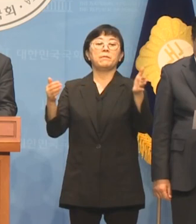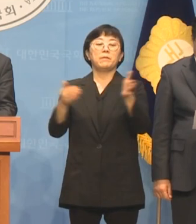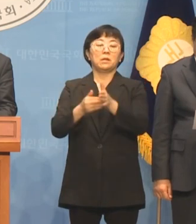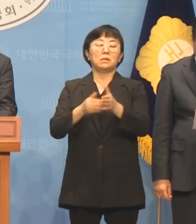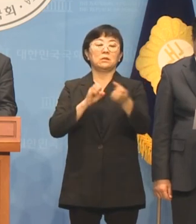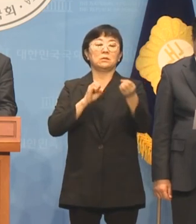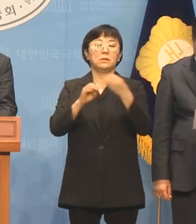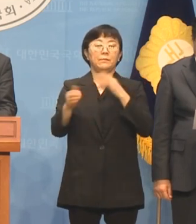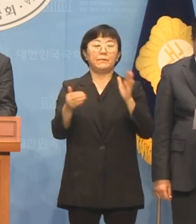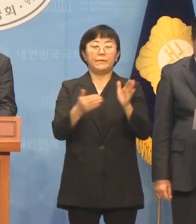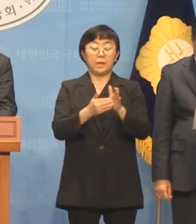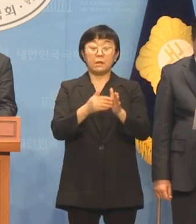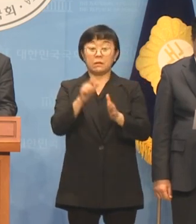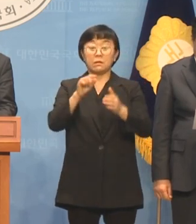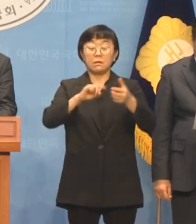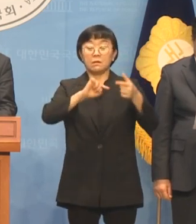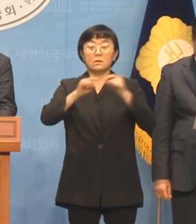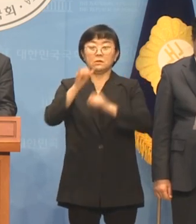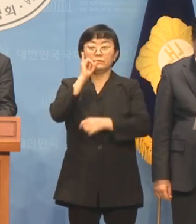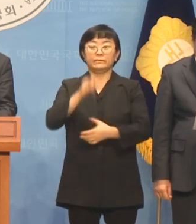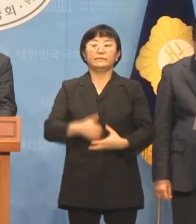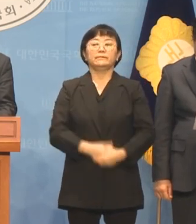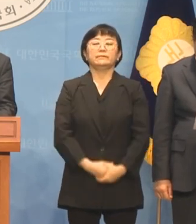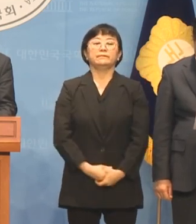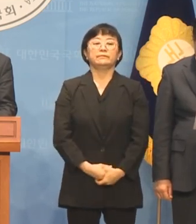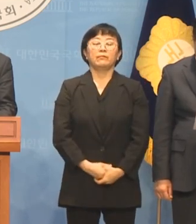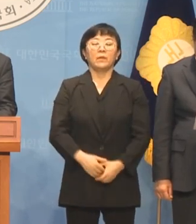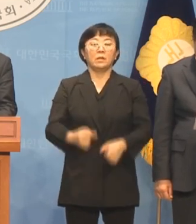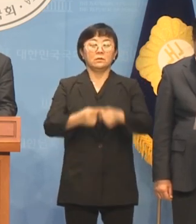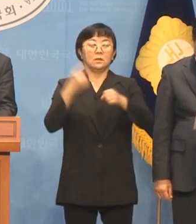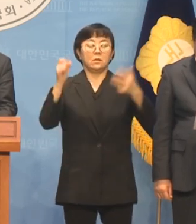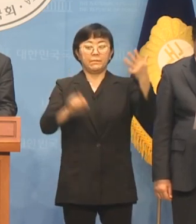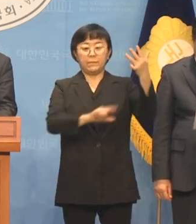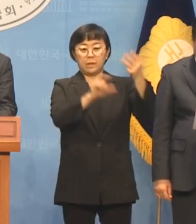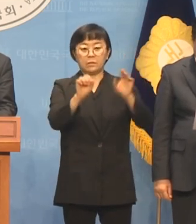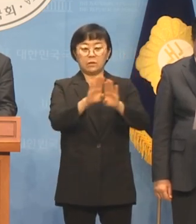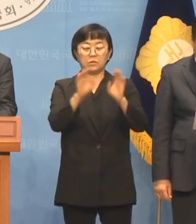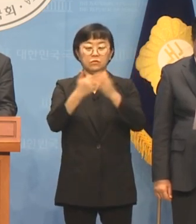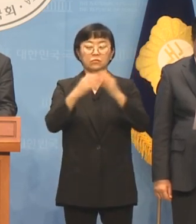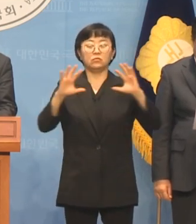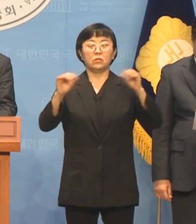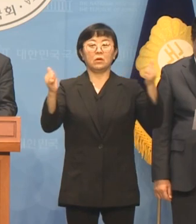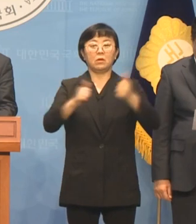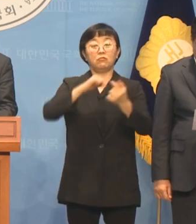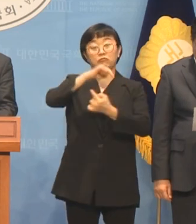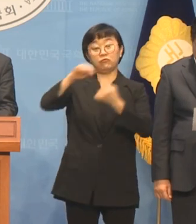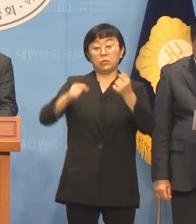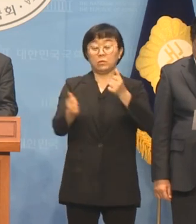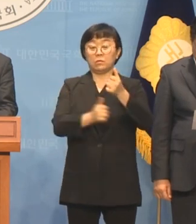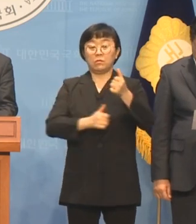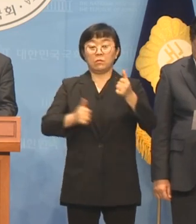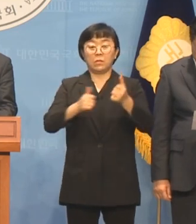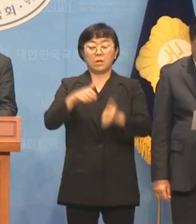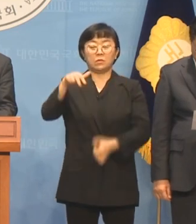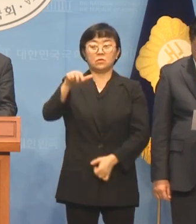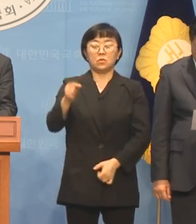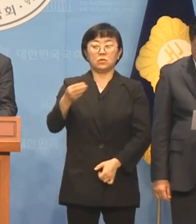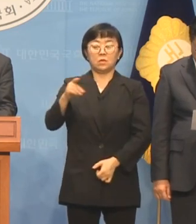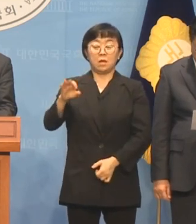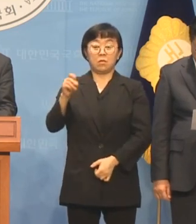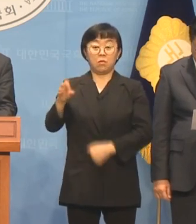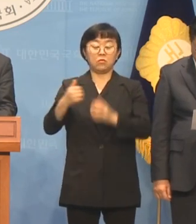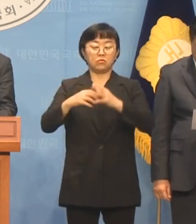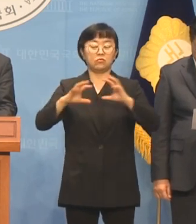답장 주셨어라는 글이 있습니다. 지난해 8월 열렸던 국회 운영위원회에서 조태용